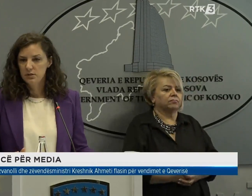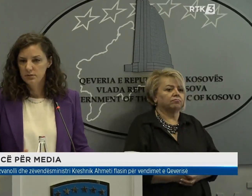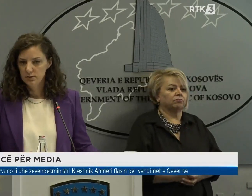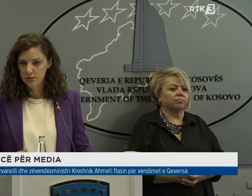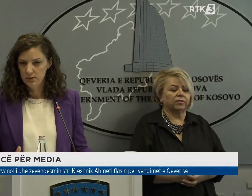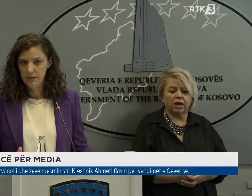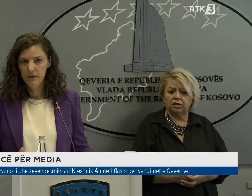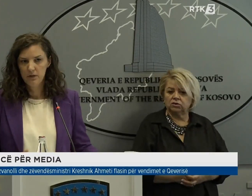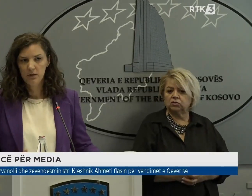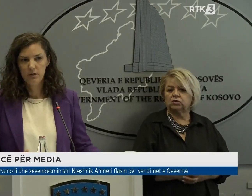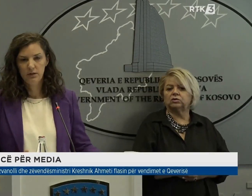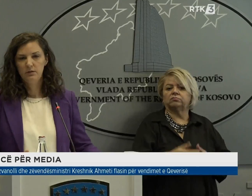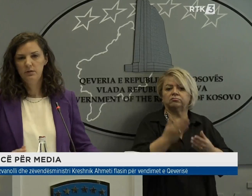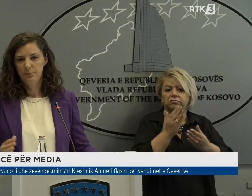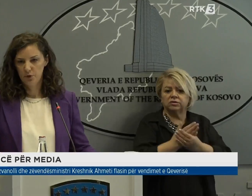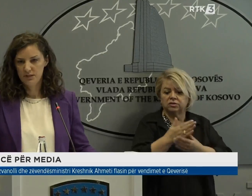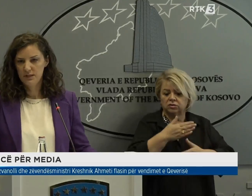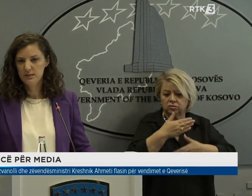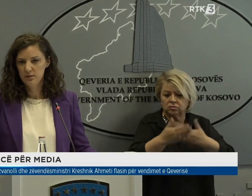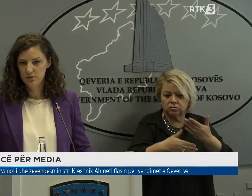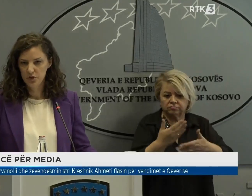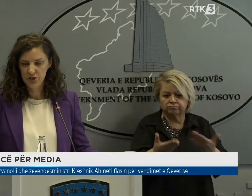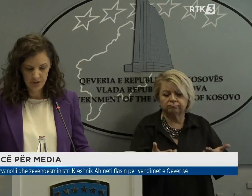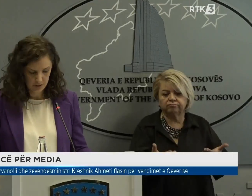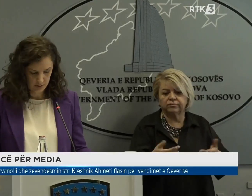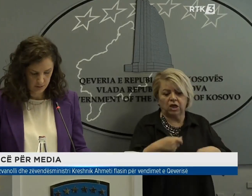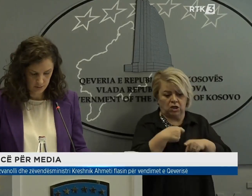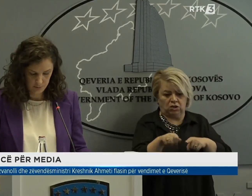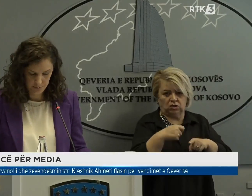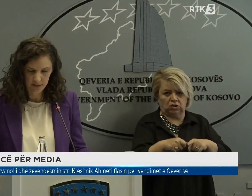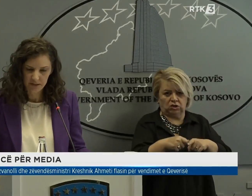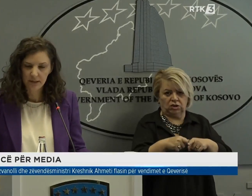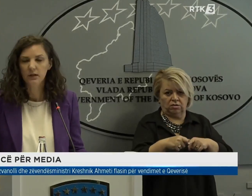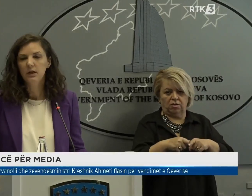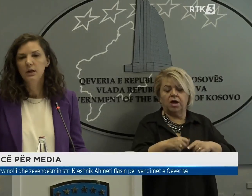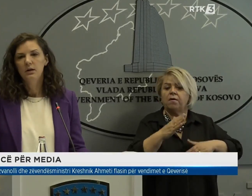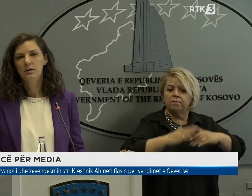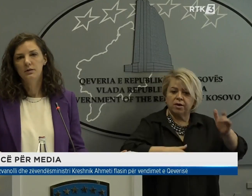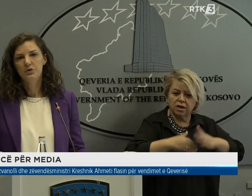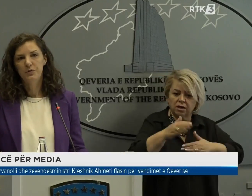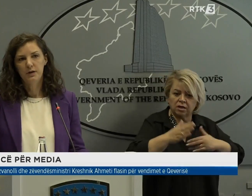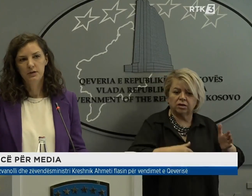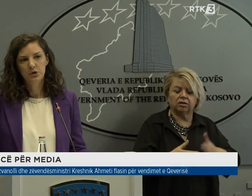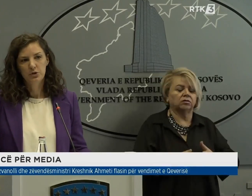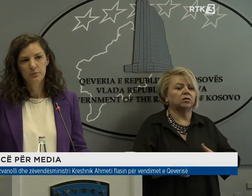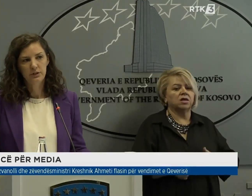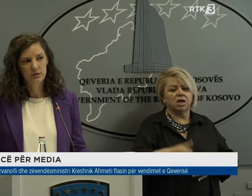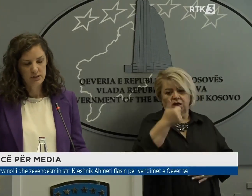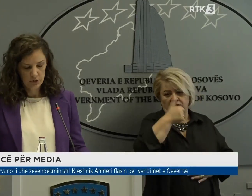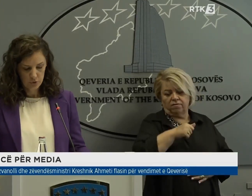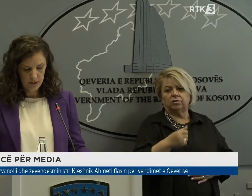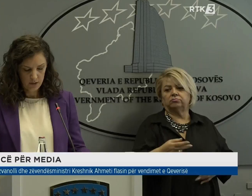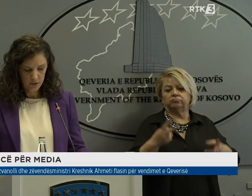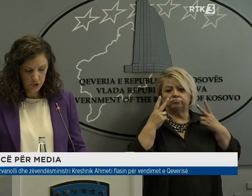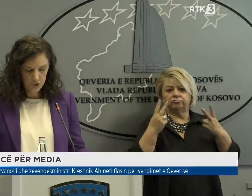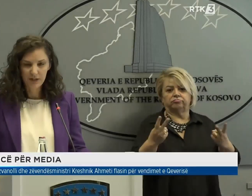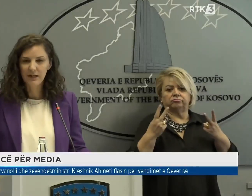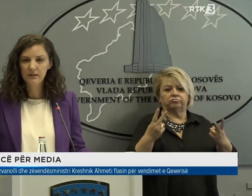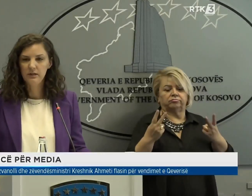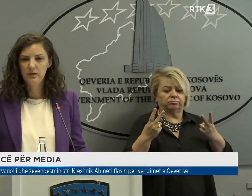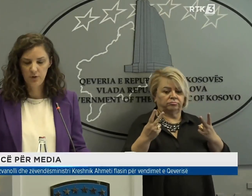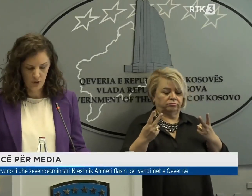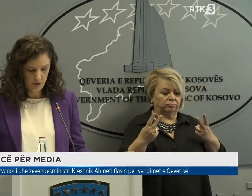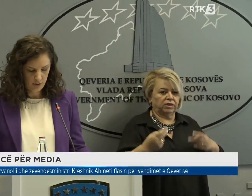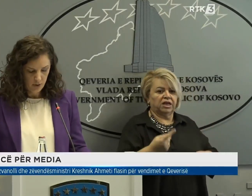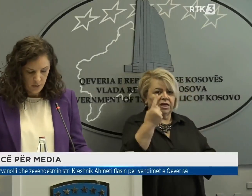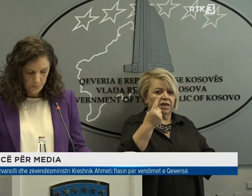mbarvajtjes në këtë proces, në zgjidhjen në praktik, çfarë është më e rëndësishmja është që nga